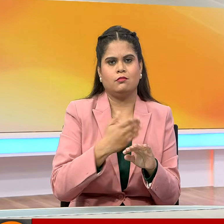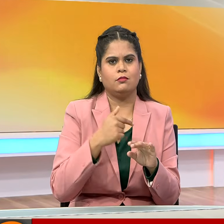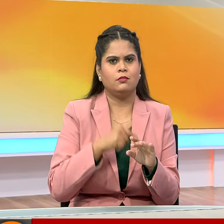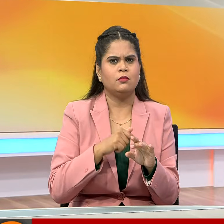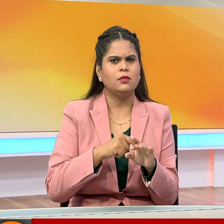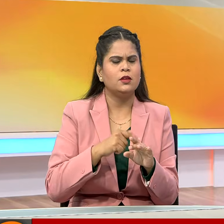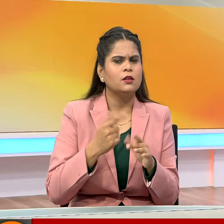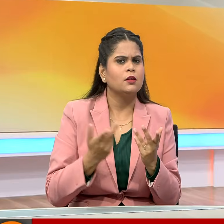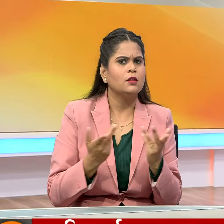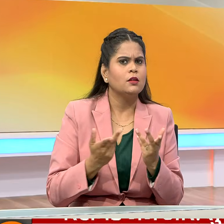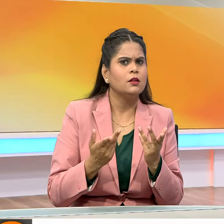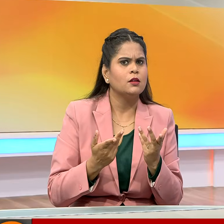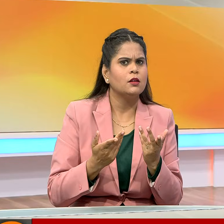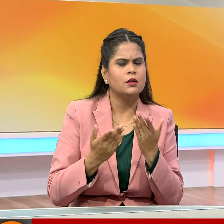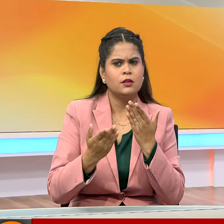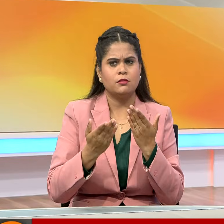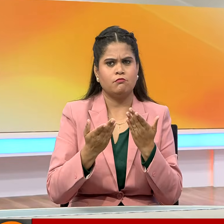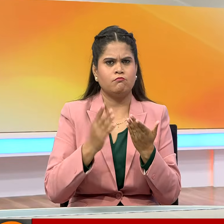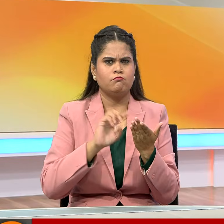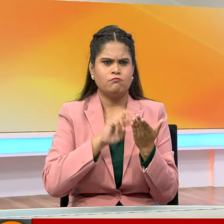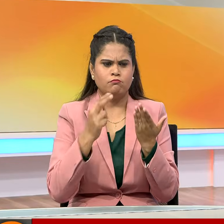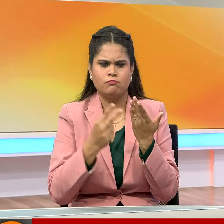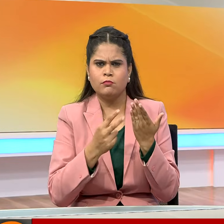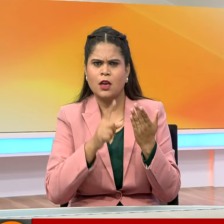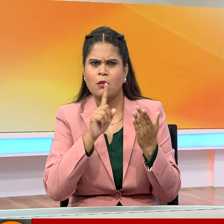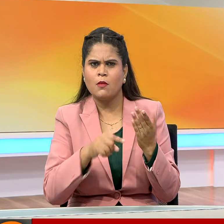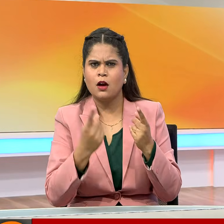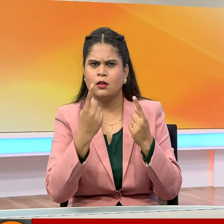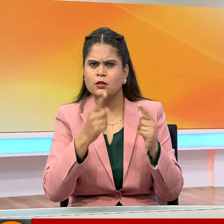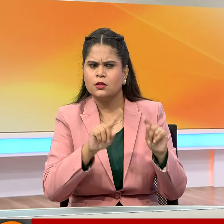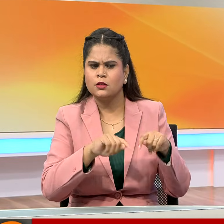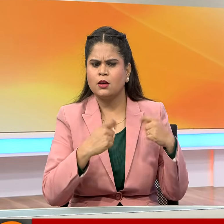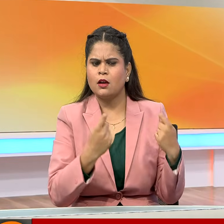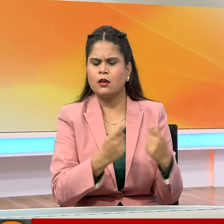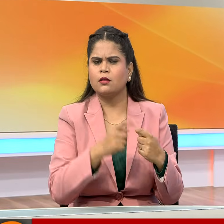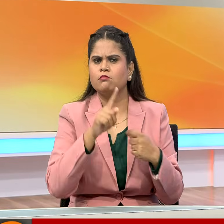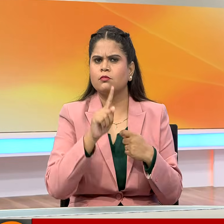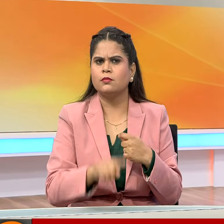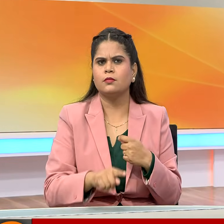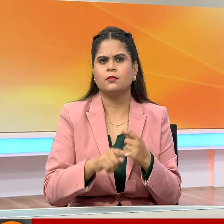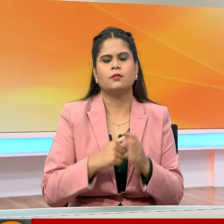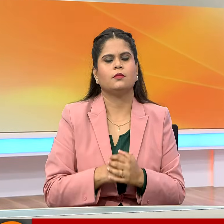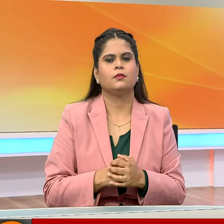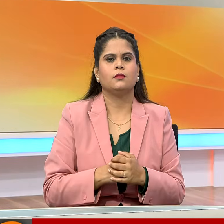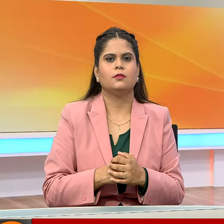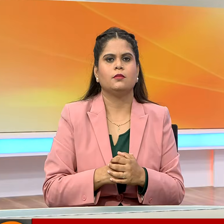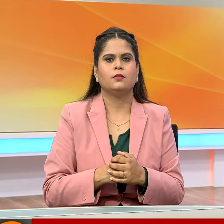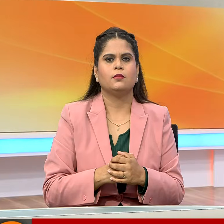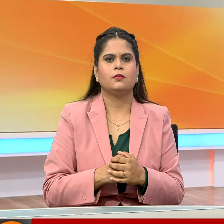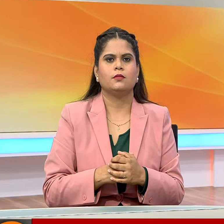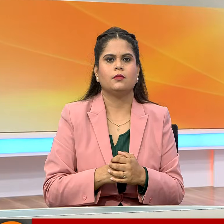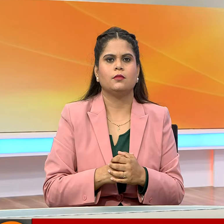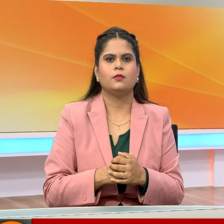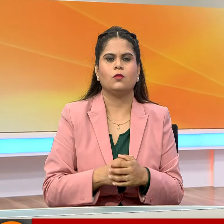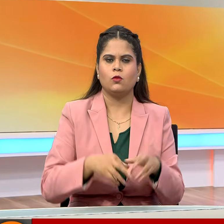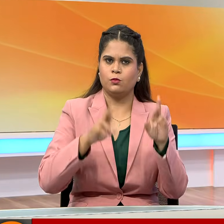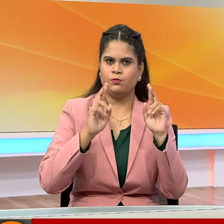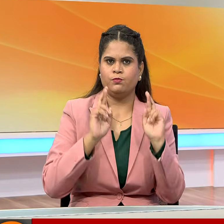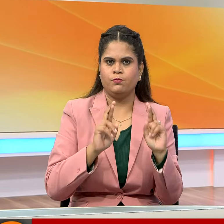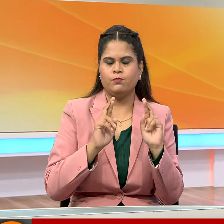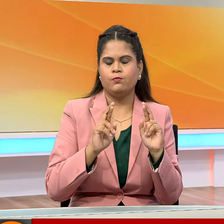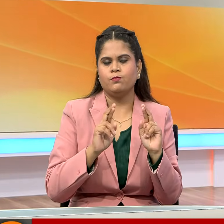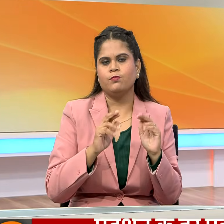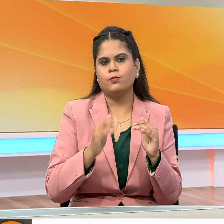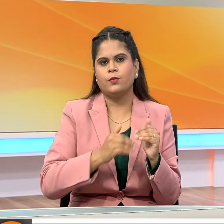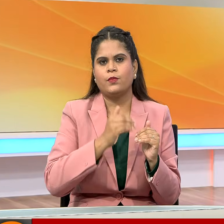एक पारदर्शी तरीके से इसकी जांच होनी चाहिए, उसको हम कह सकते हैं अब जो उम्मीद है वो और बेहतर होती